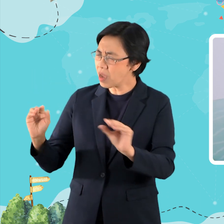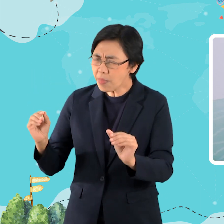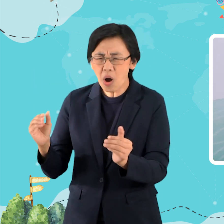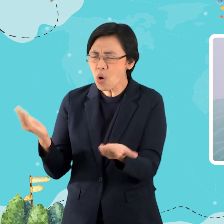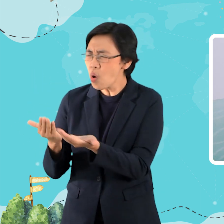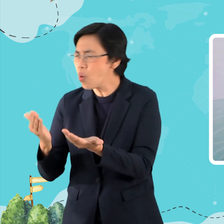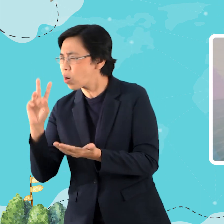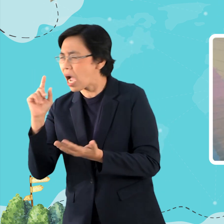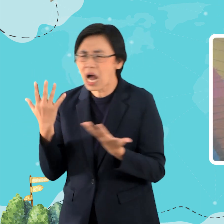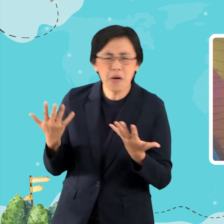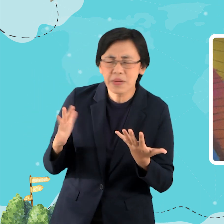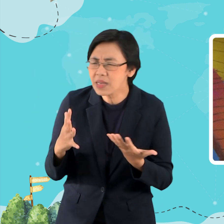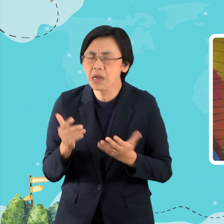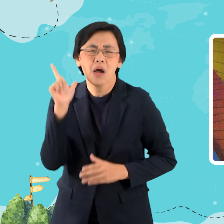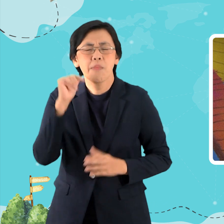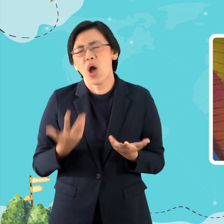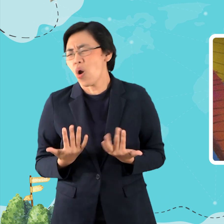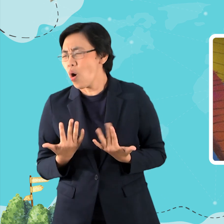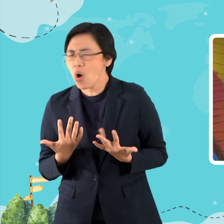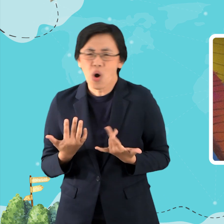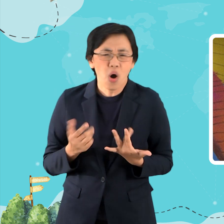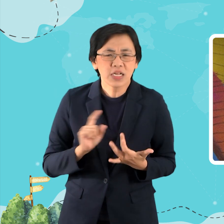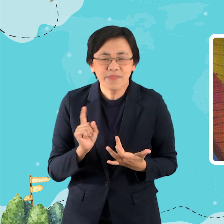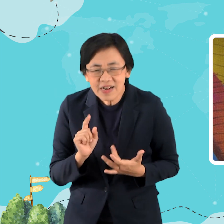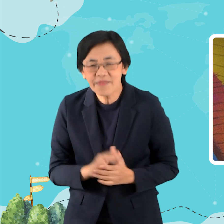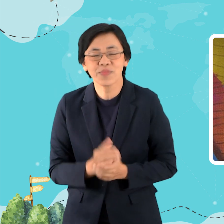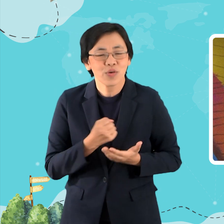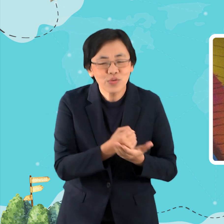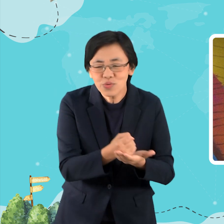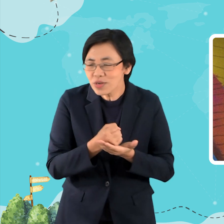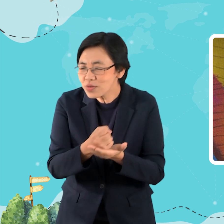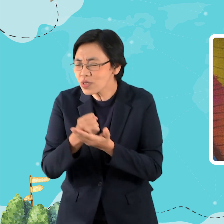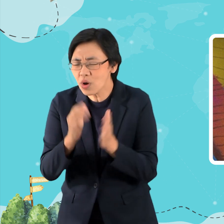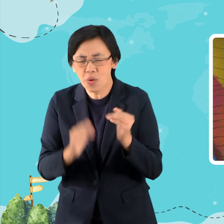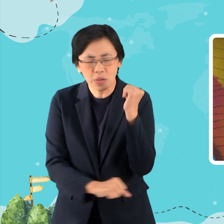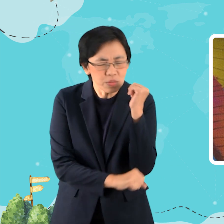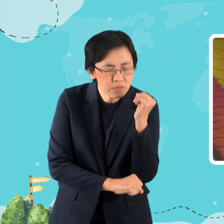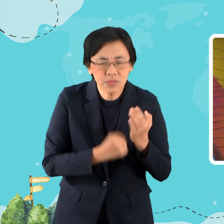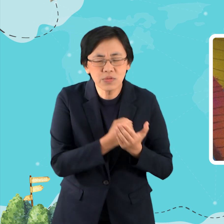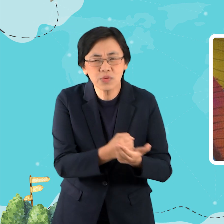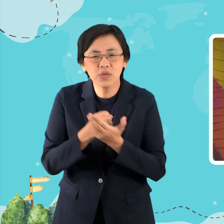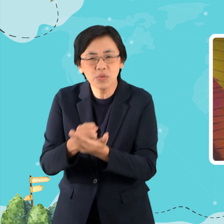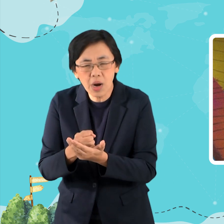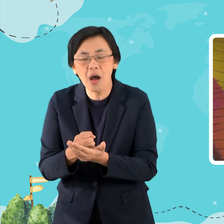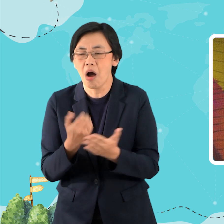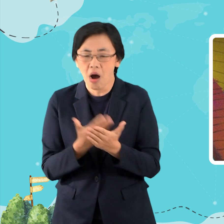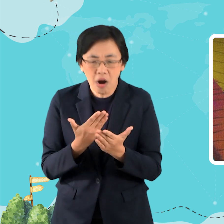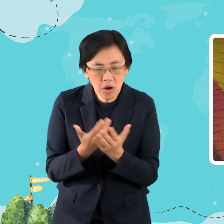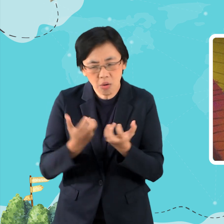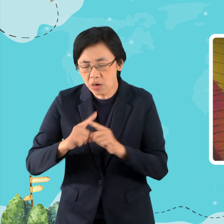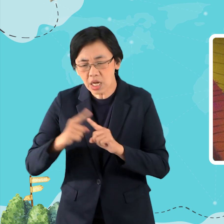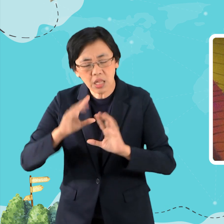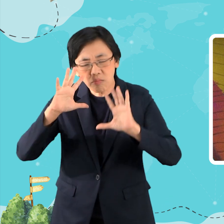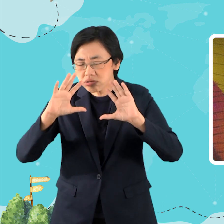มานิสแม่ผู้เฝ้ารอจึงใช้เวลาไปกับการช่วยเหลือผู้ทุกข์ยากจนไม่เหลือทรั